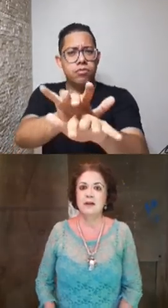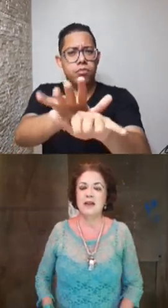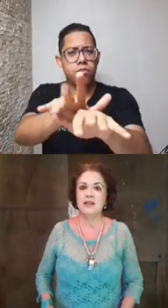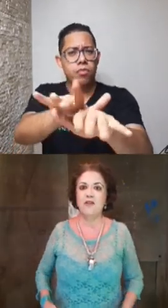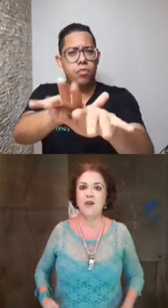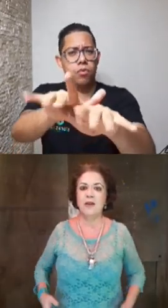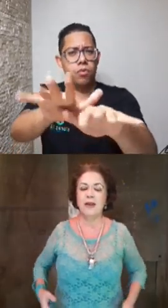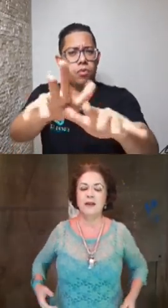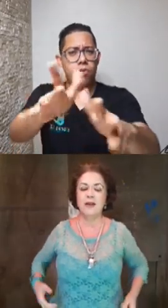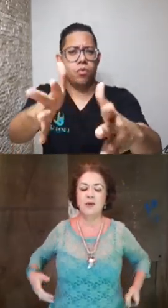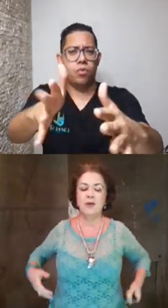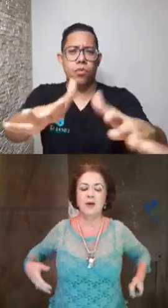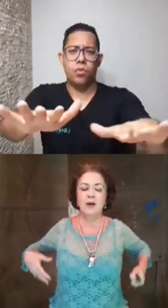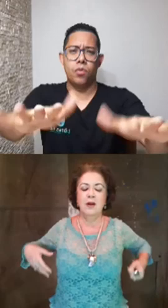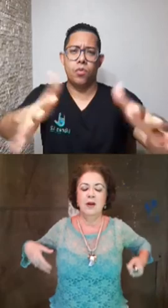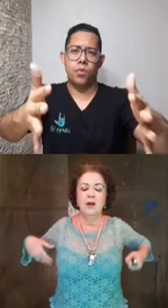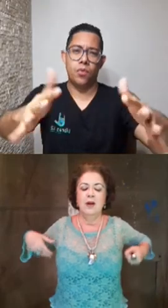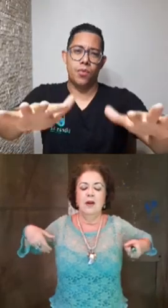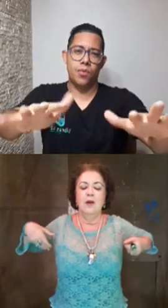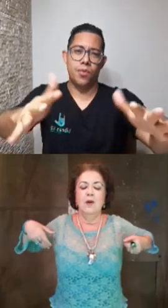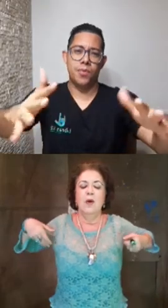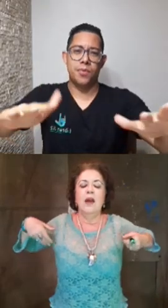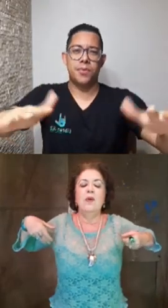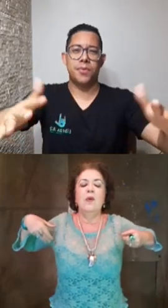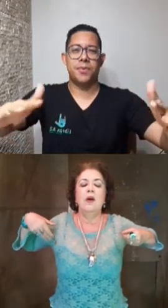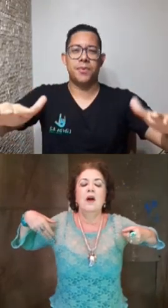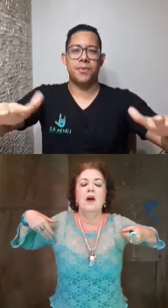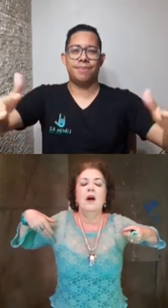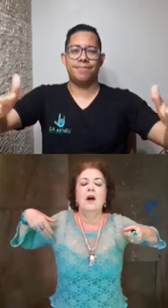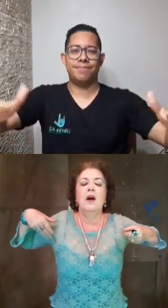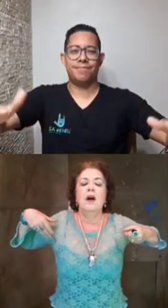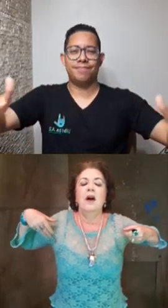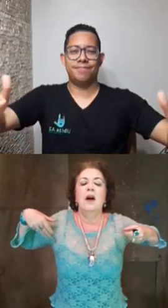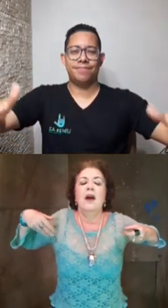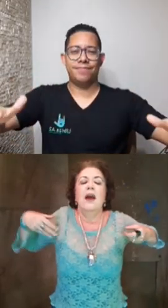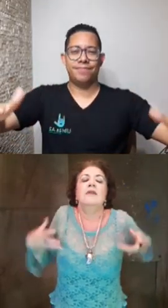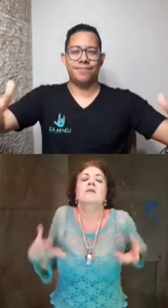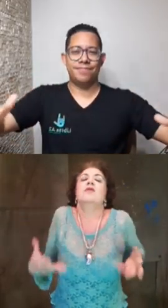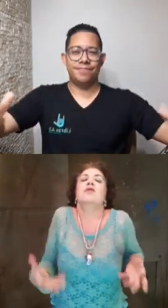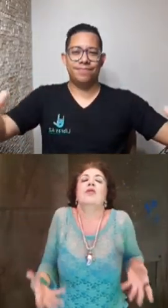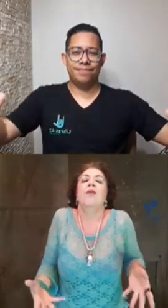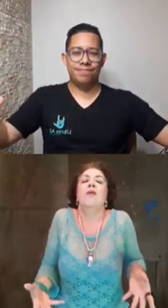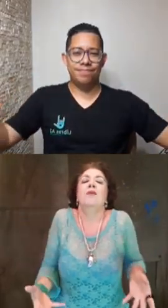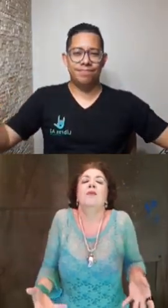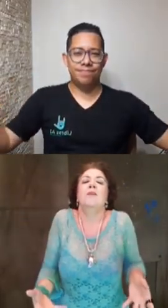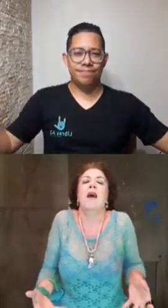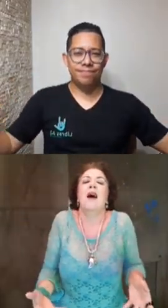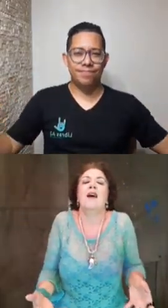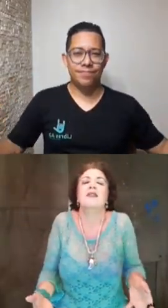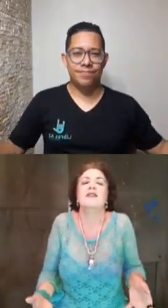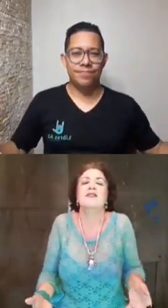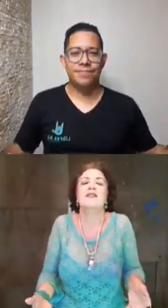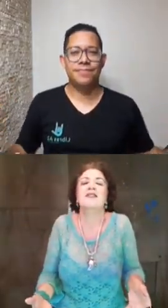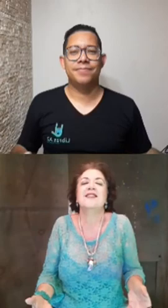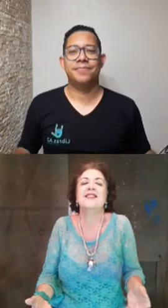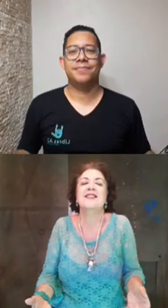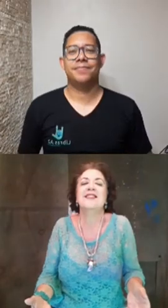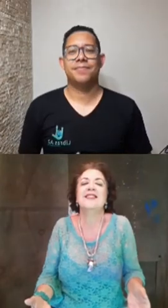Dessa forma, então, o rio entra entrou no mar.